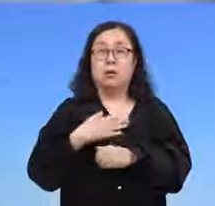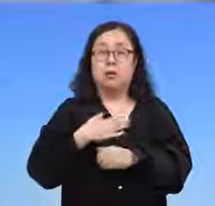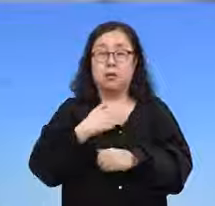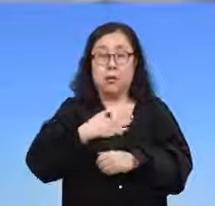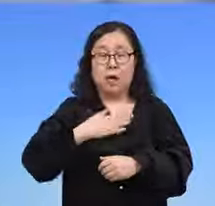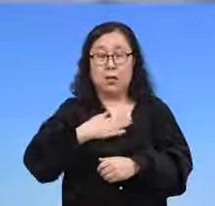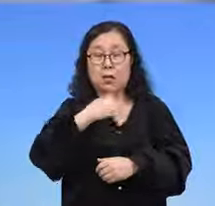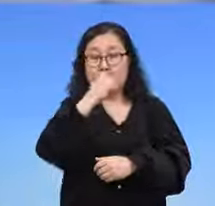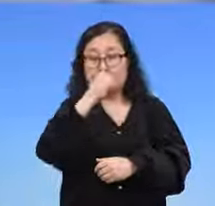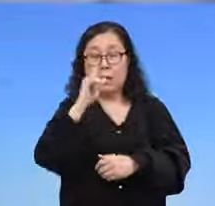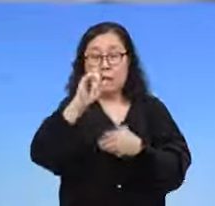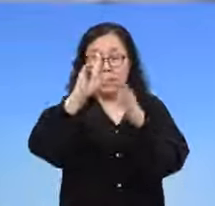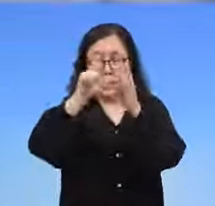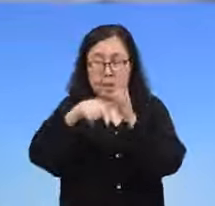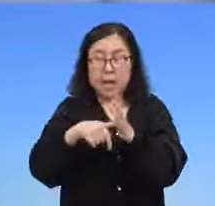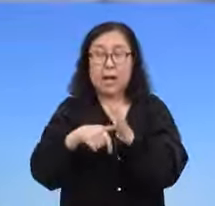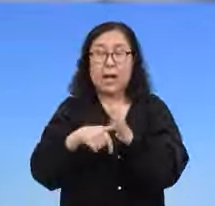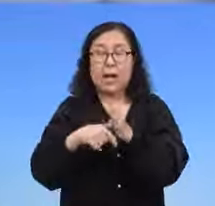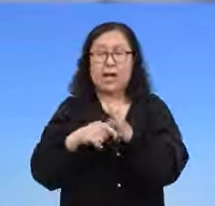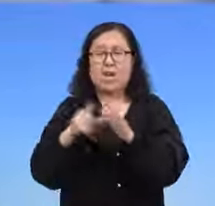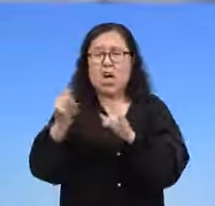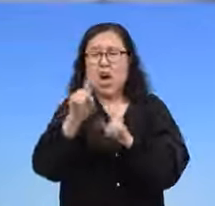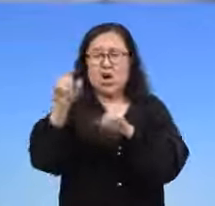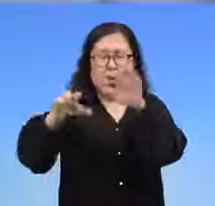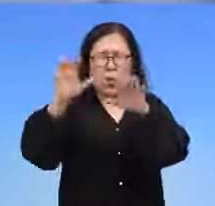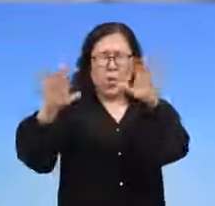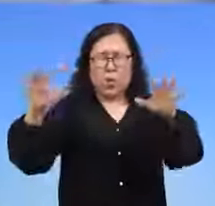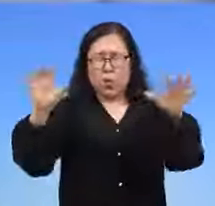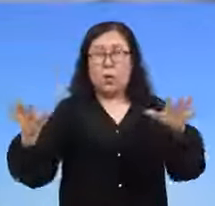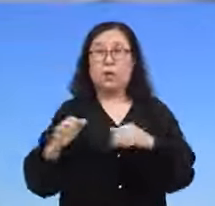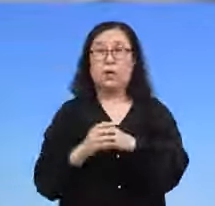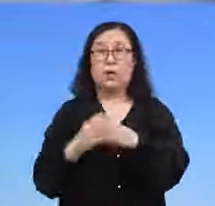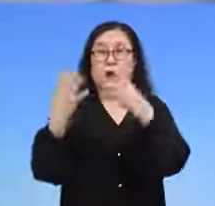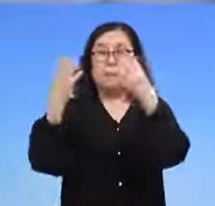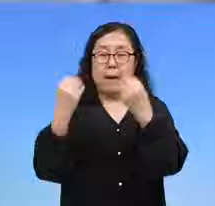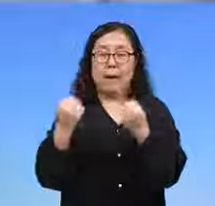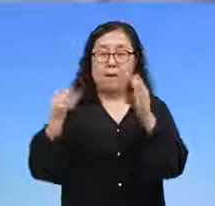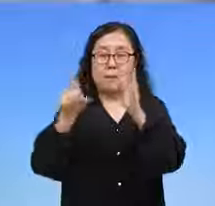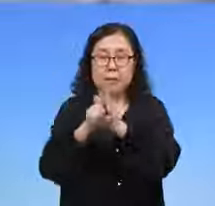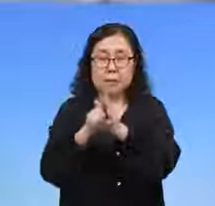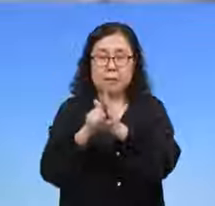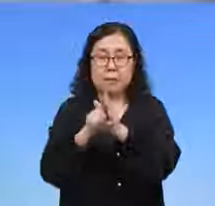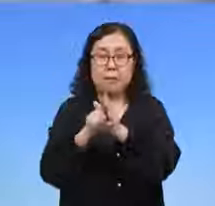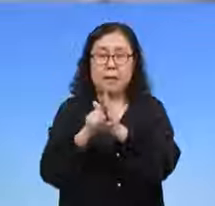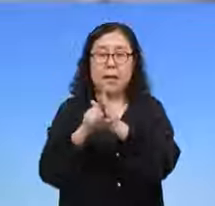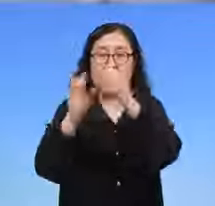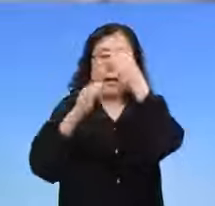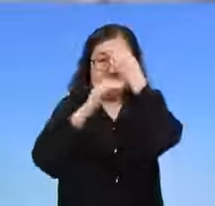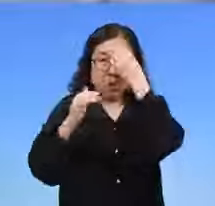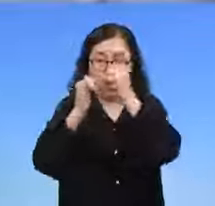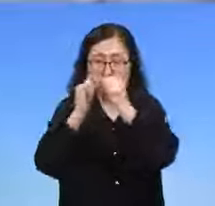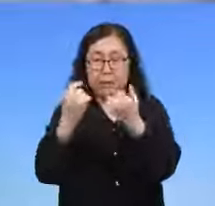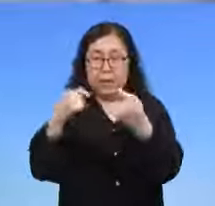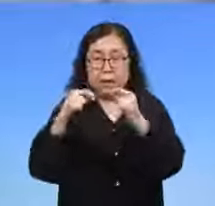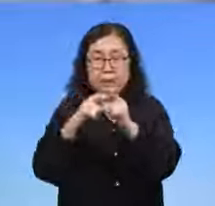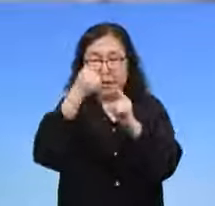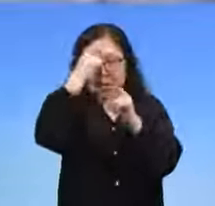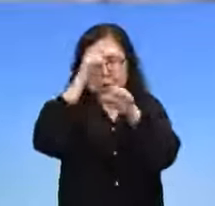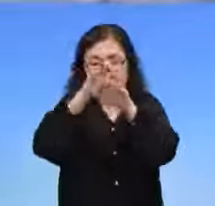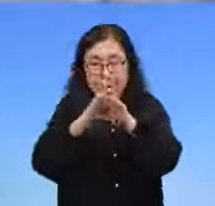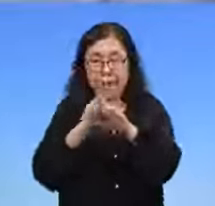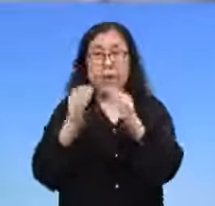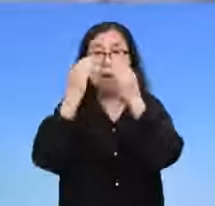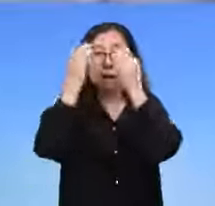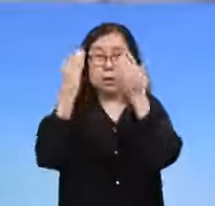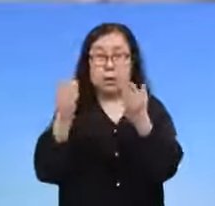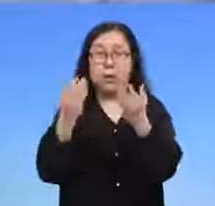되지만 저는 알고 있습니다. 이 시간에 원근각처에서 수많은 믿음의 동력자들이 함께 예배하며 함께